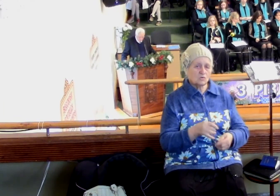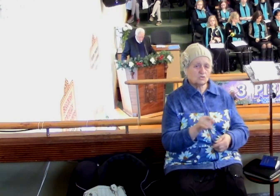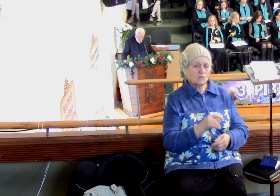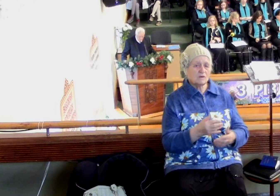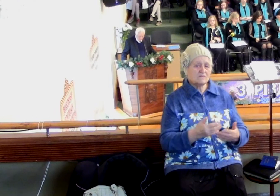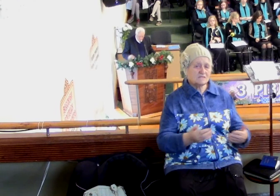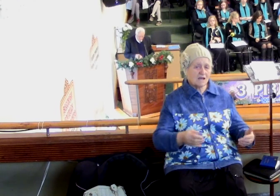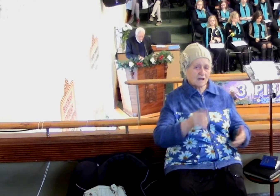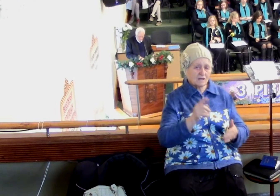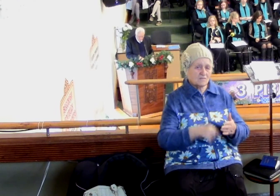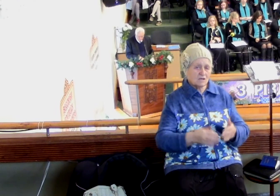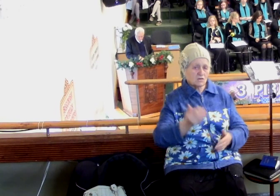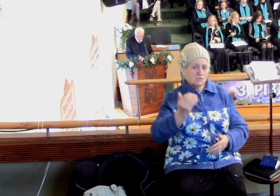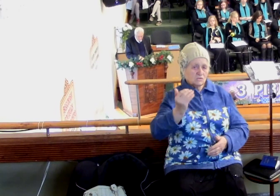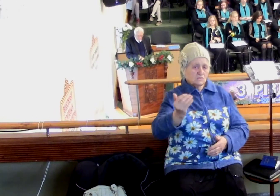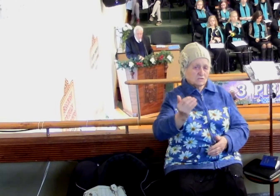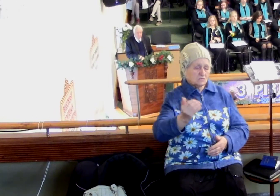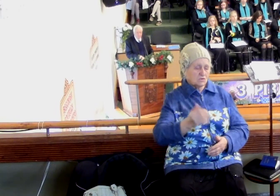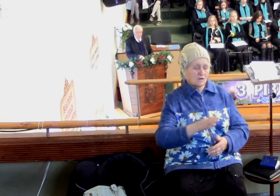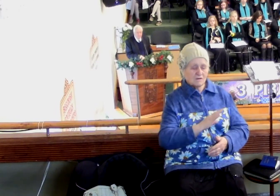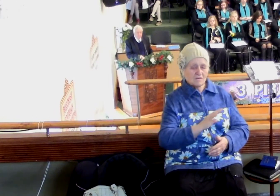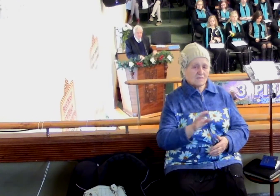Единородного, дабы всякий,